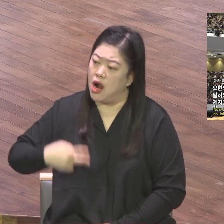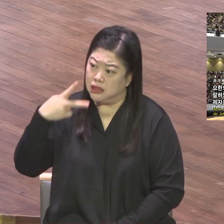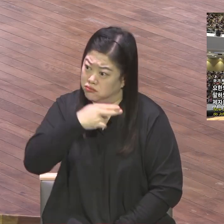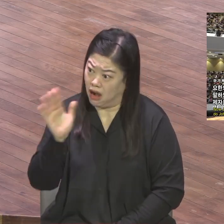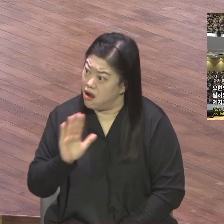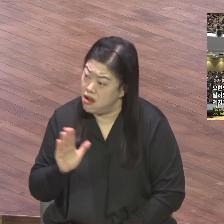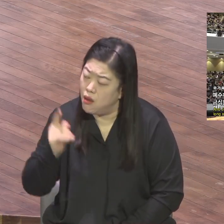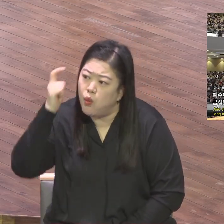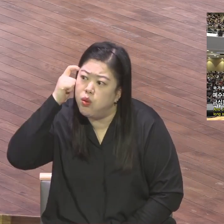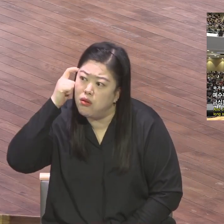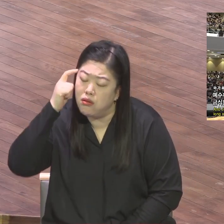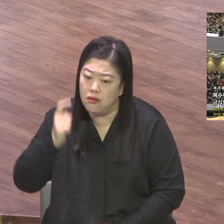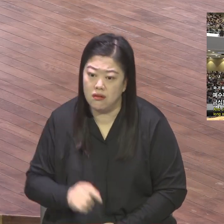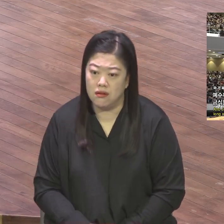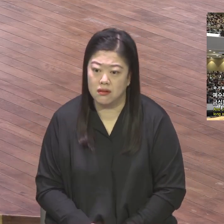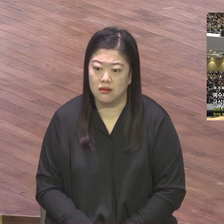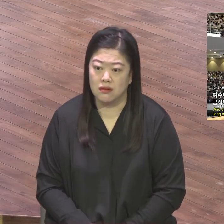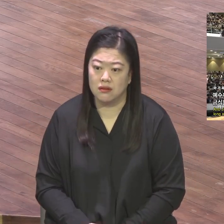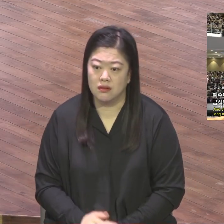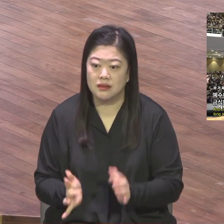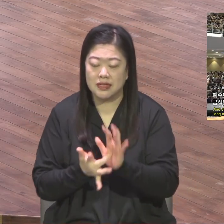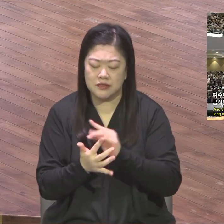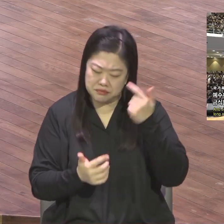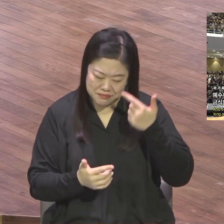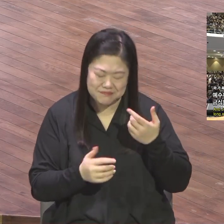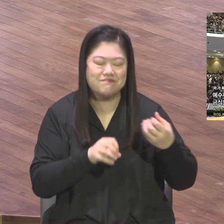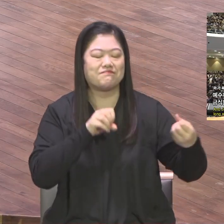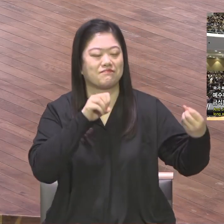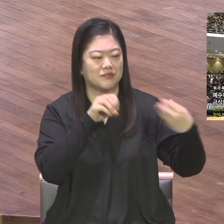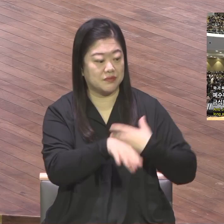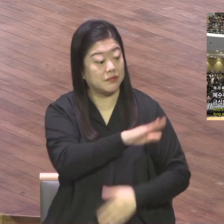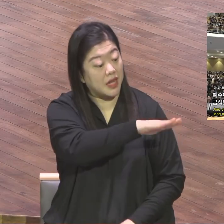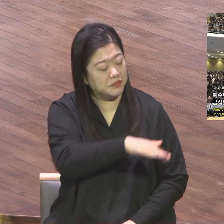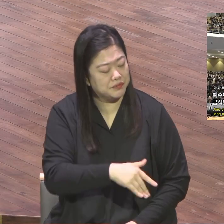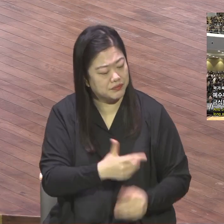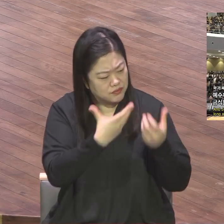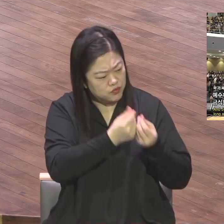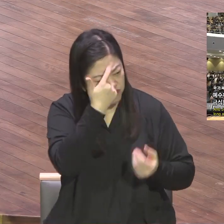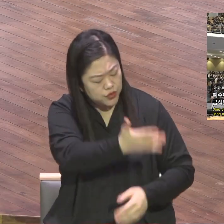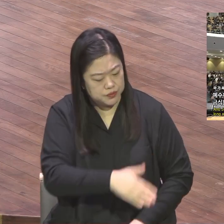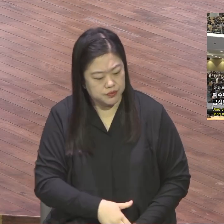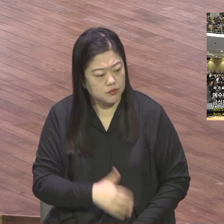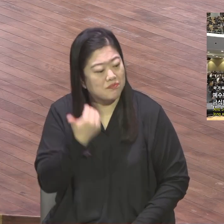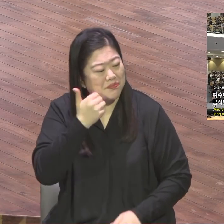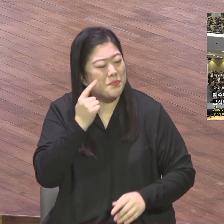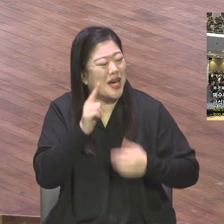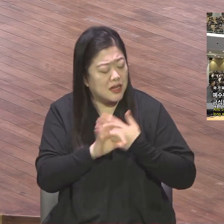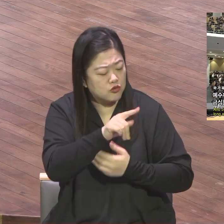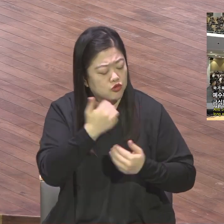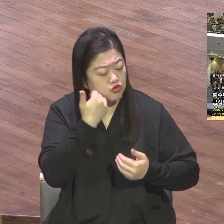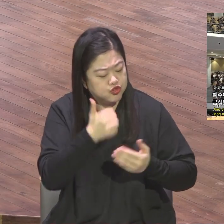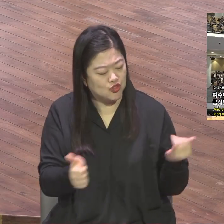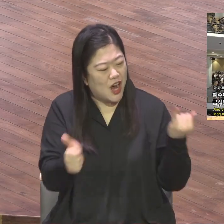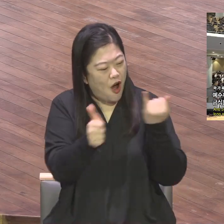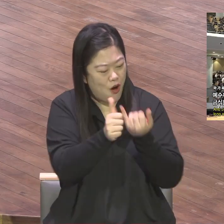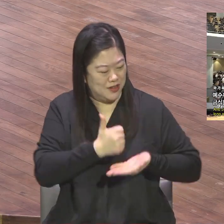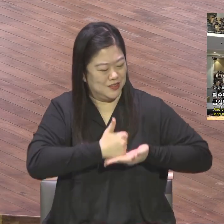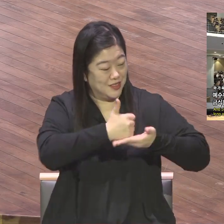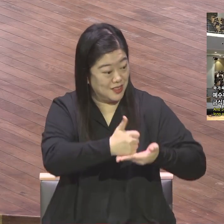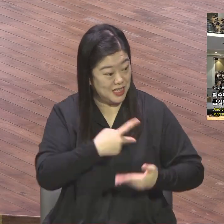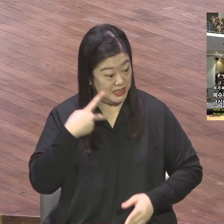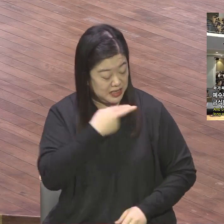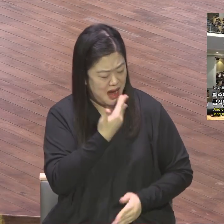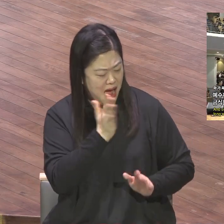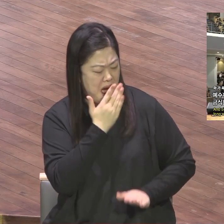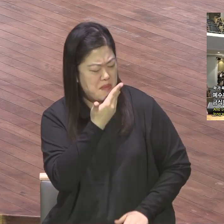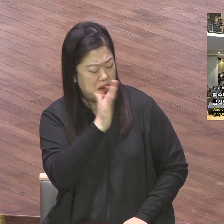제자들은 금식하지 아니하나이까? 예수께서 그들에게 이르시되 혼인집 손님들이 신랑과 함께 있을 때에 금식할 수 있느냐? 신랑과 함께